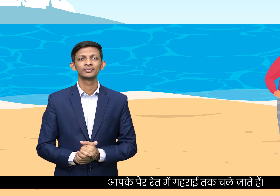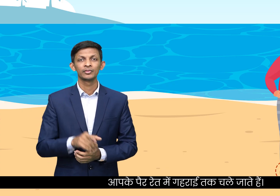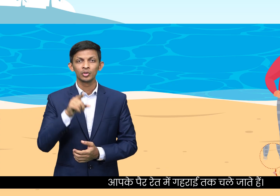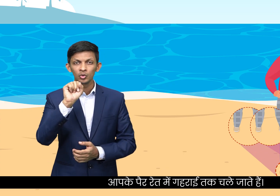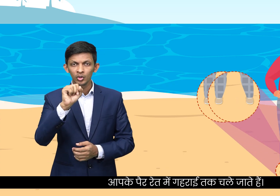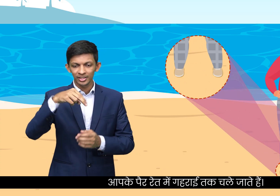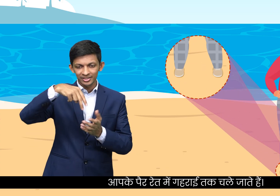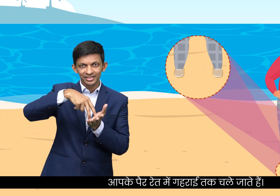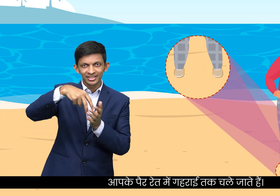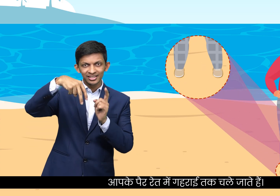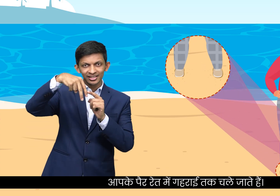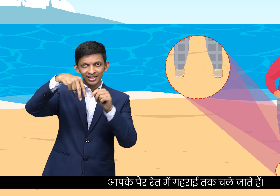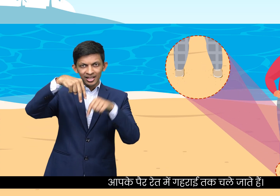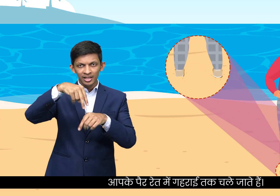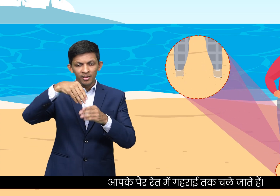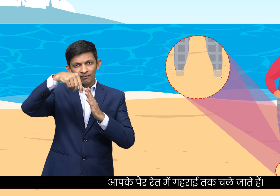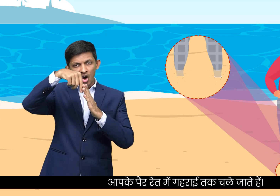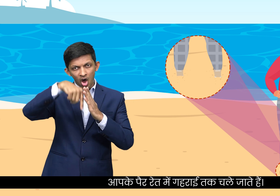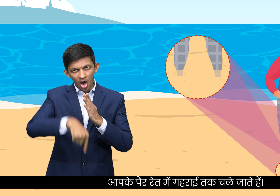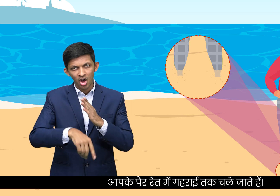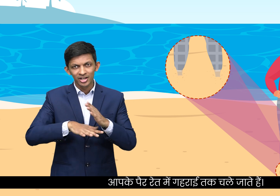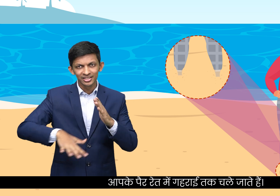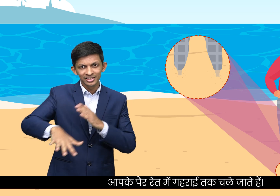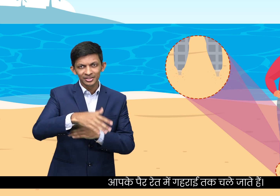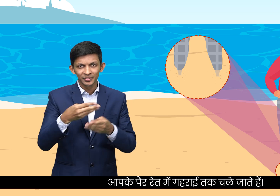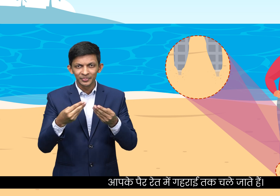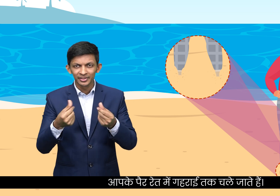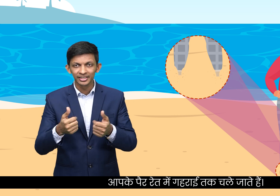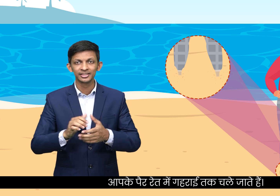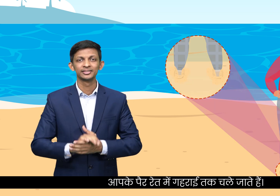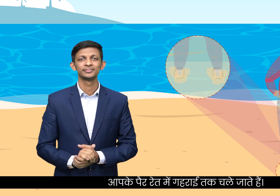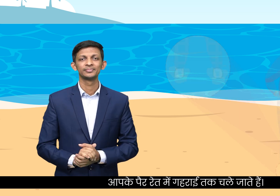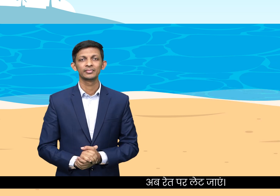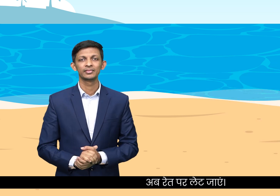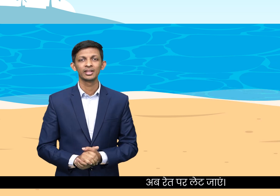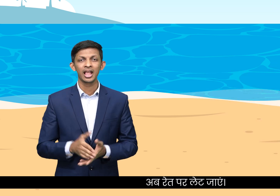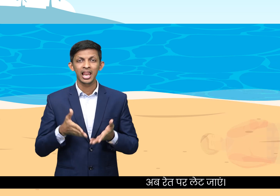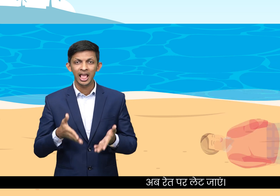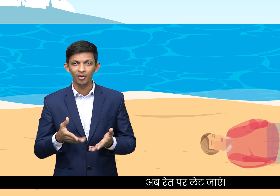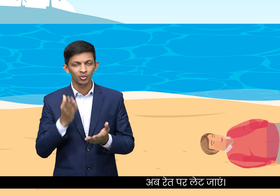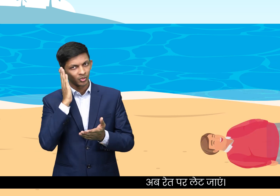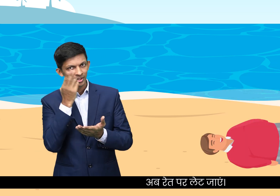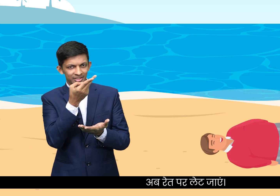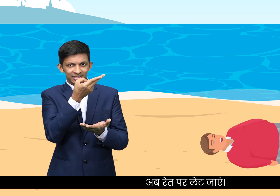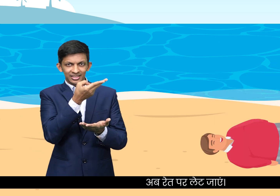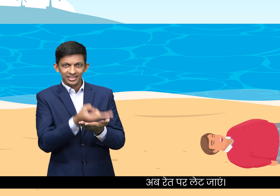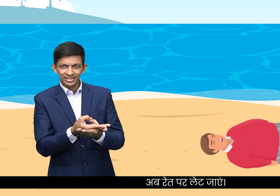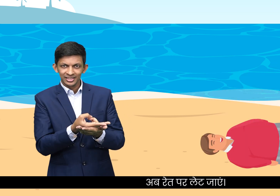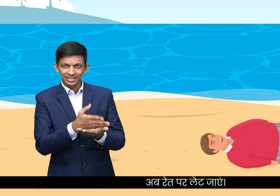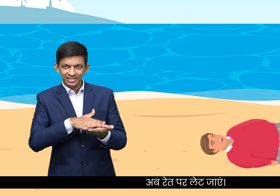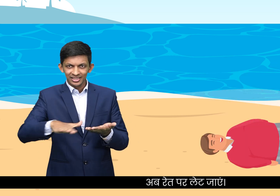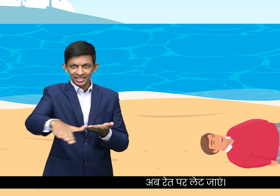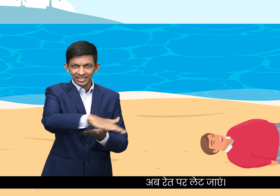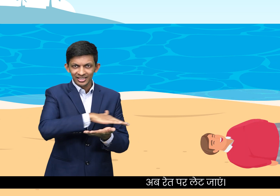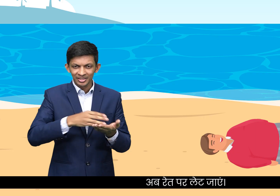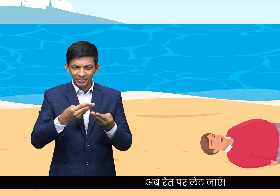आपके पैर रेत में गहराई तक चले जाते हैं। अब रेत पर